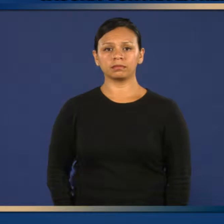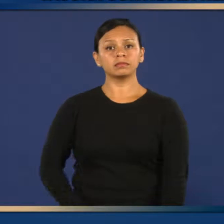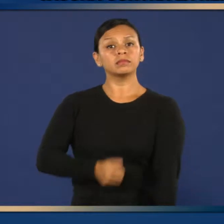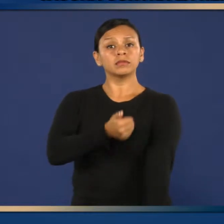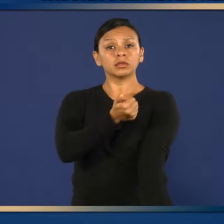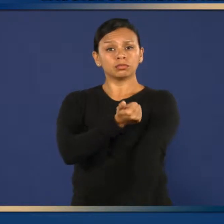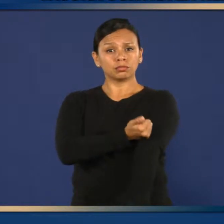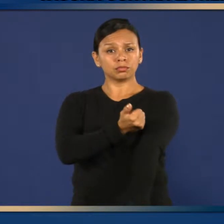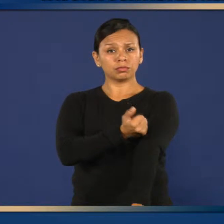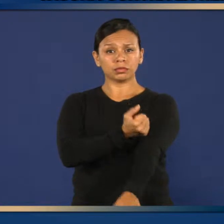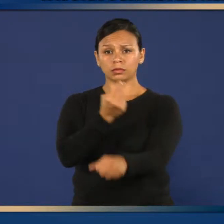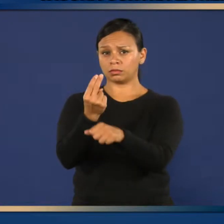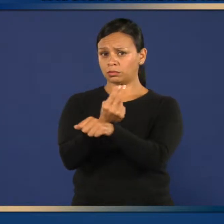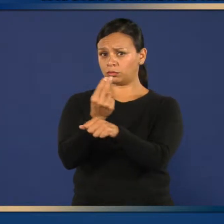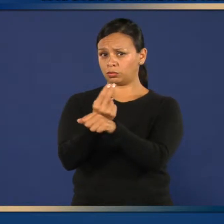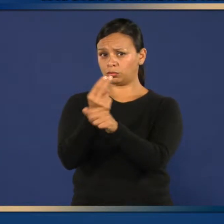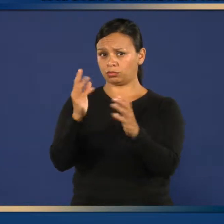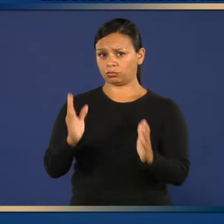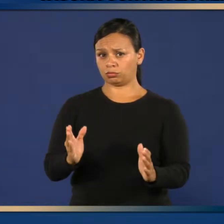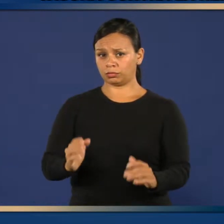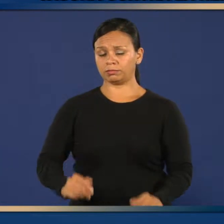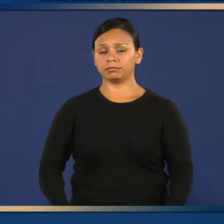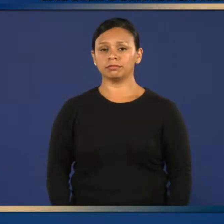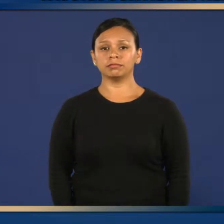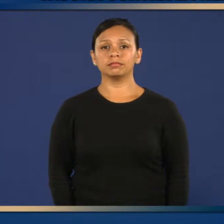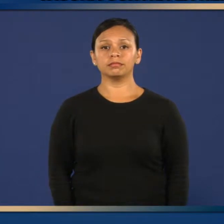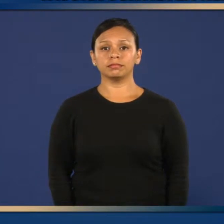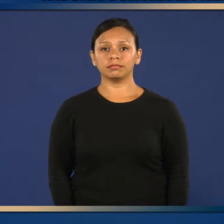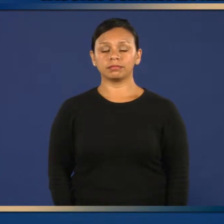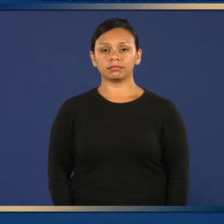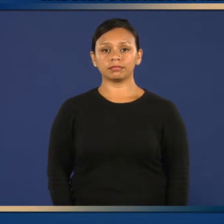las personas que usan drogas callejeras